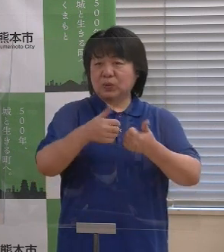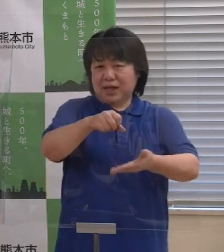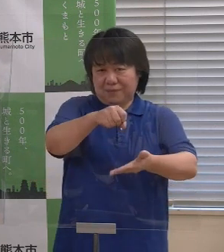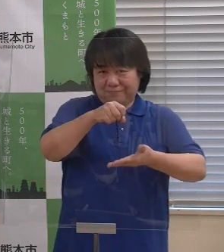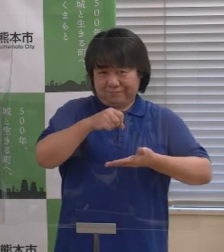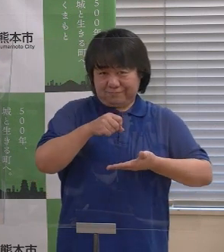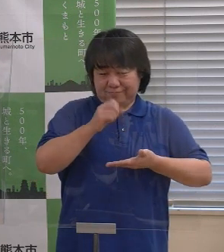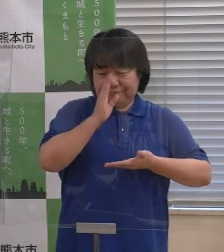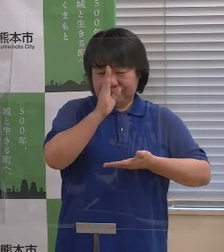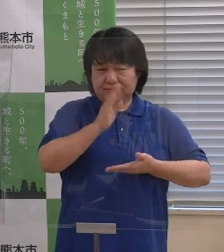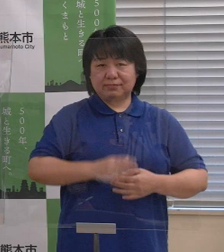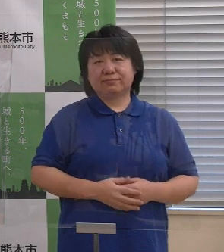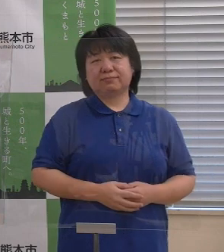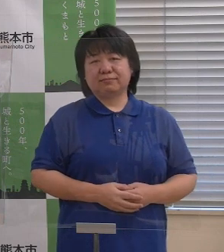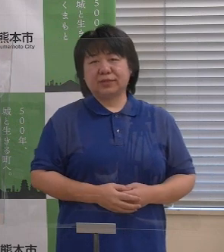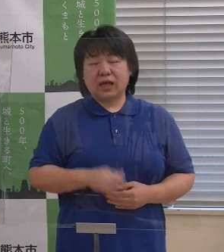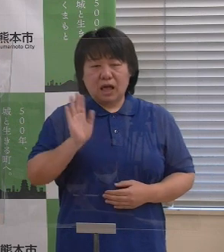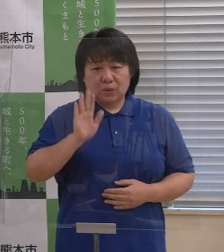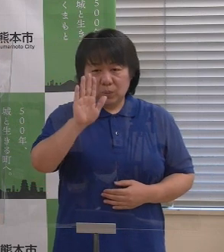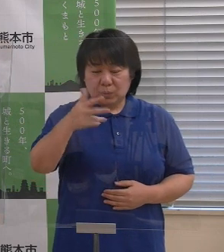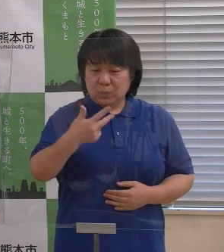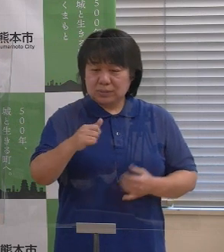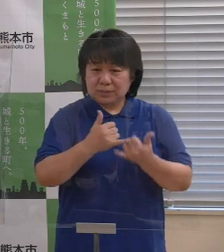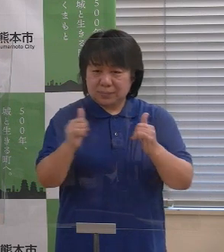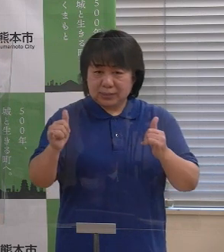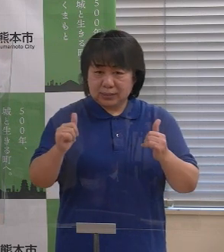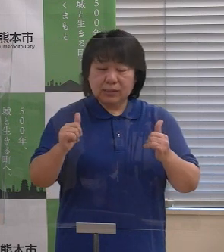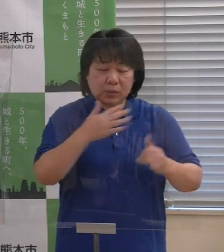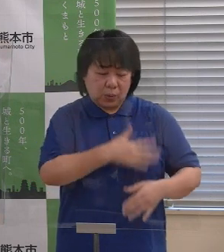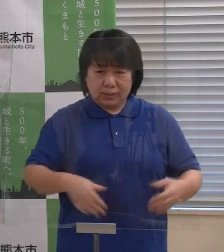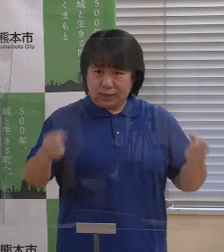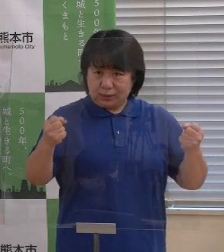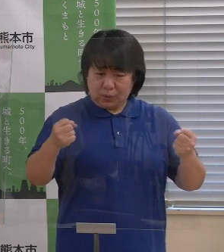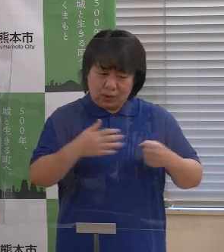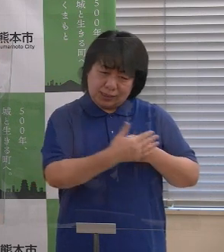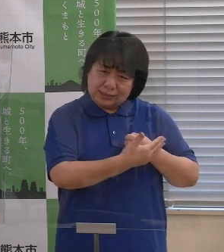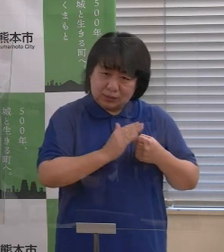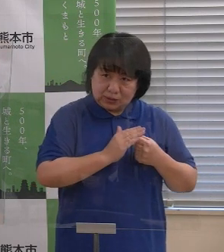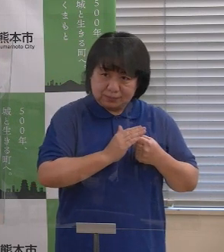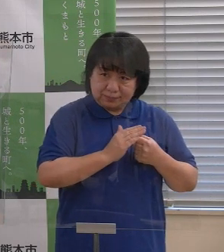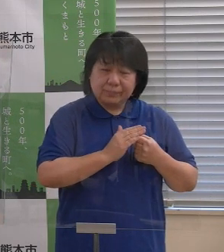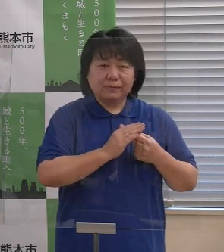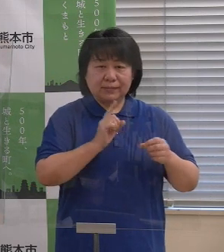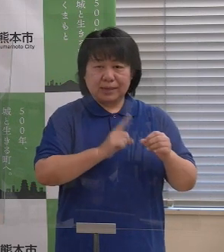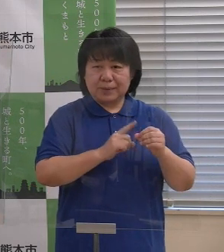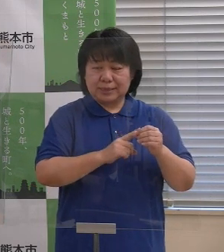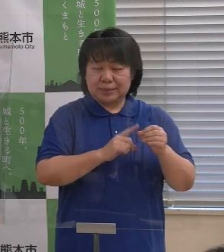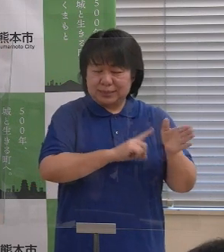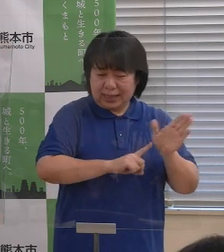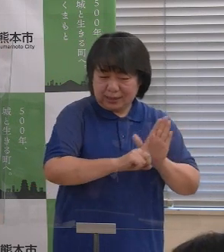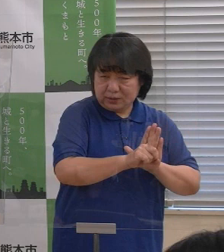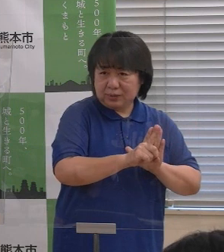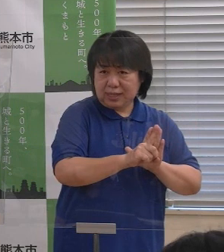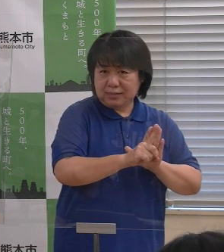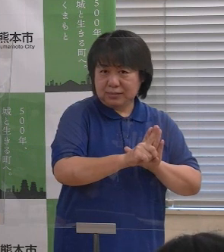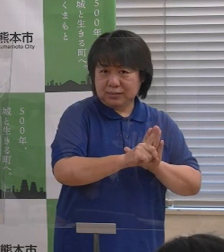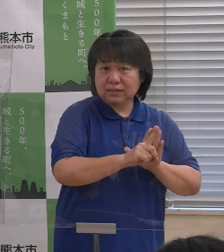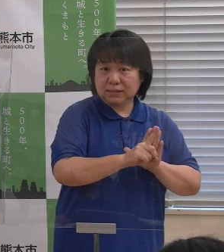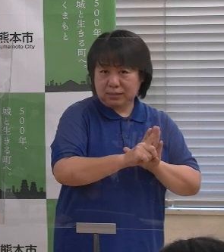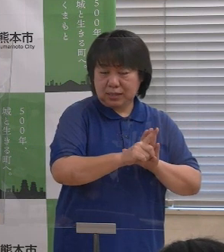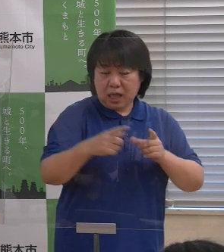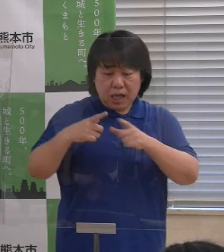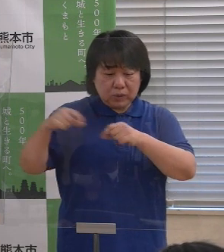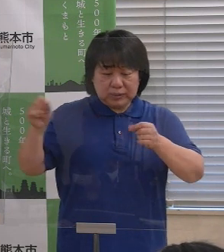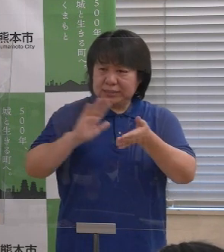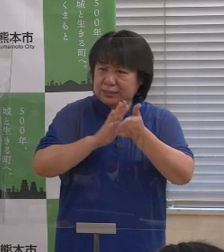いというふうに思います。今後とも市民の健康生命を守るために最優先に